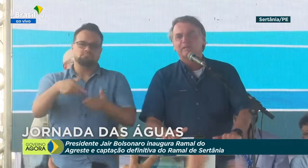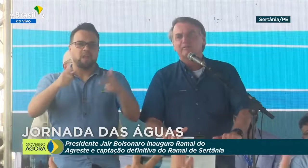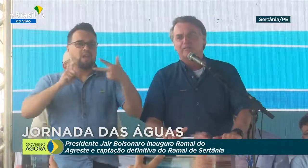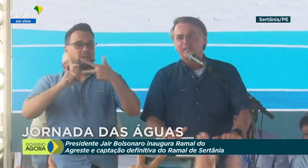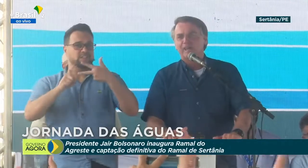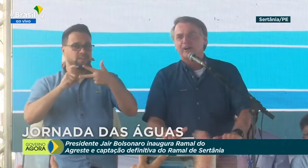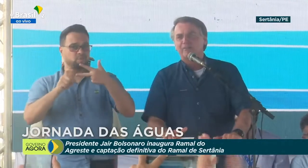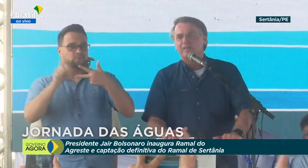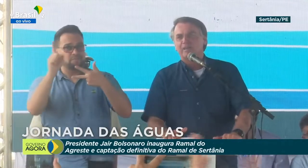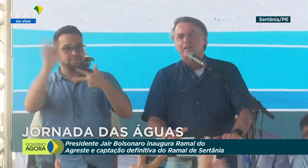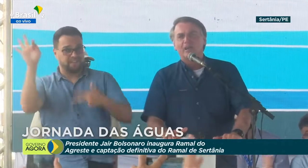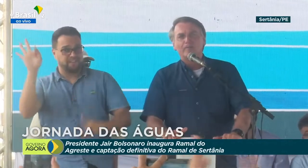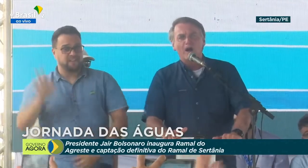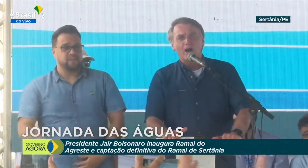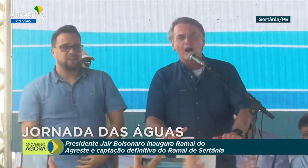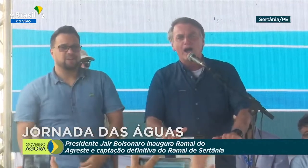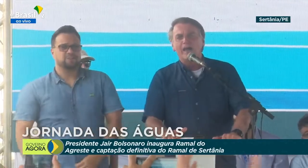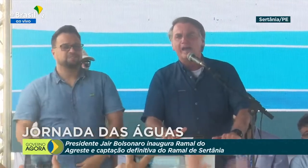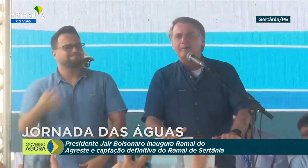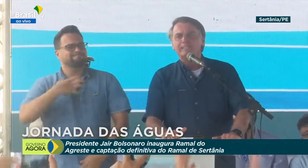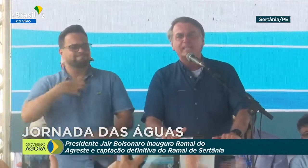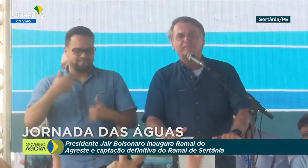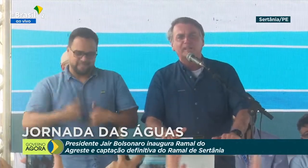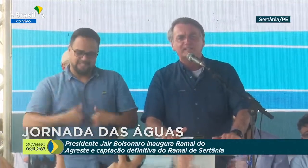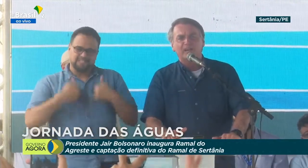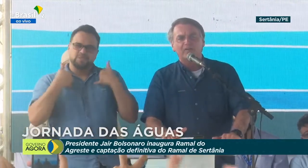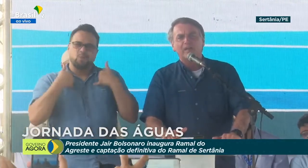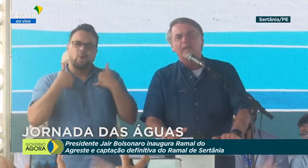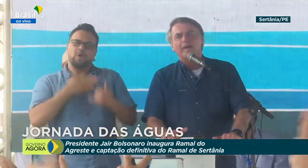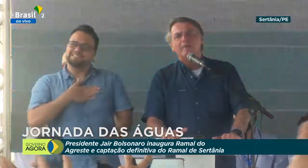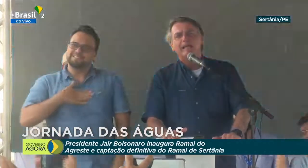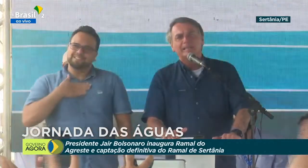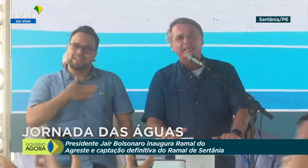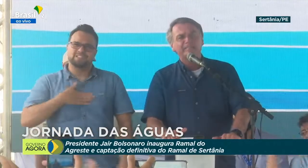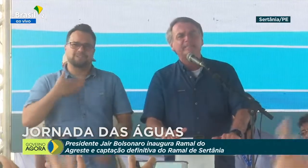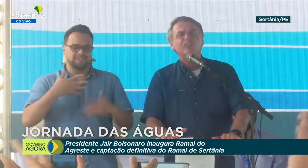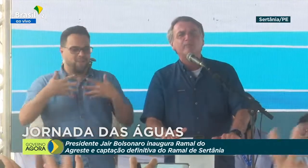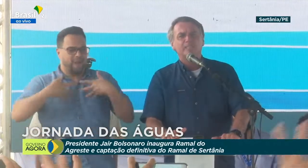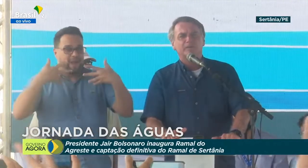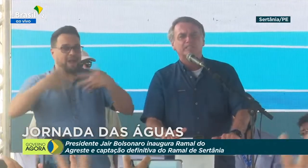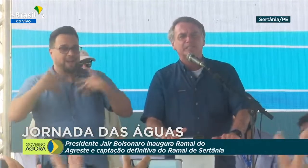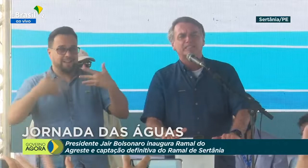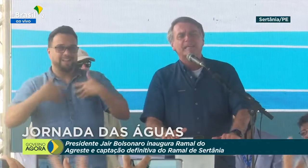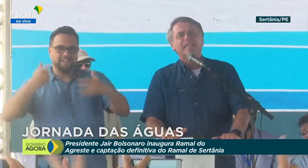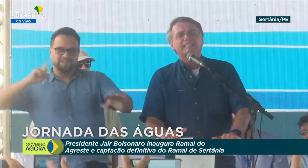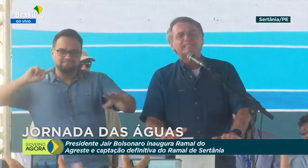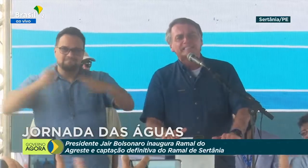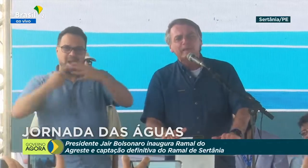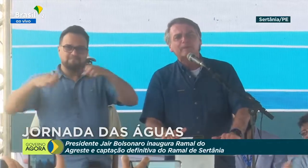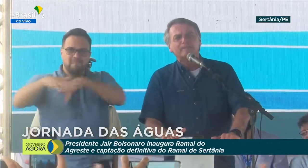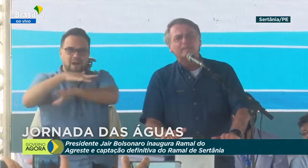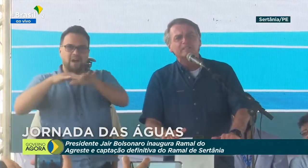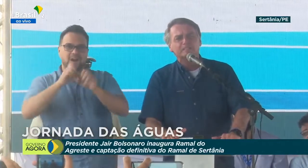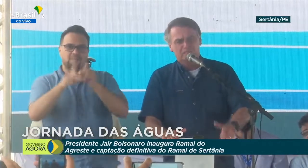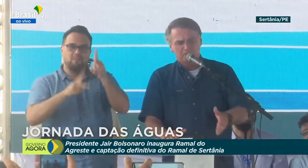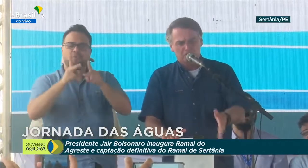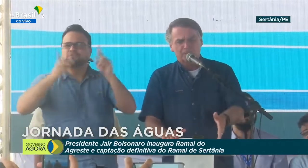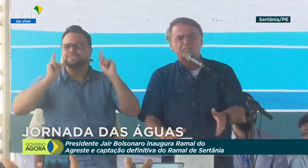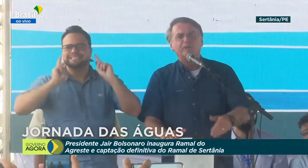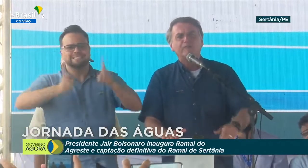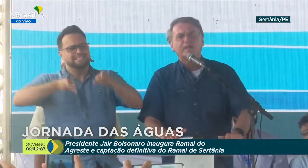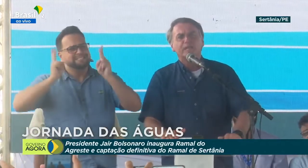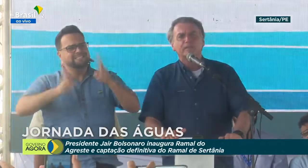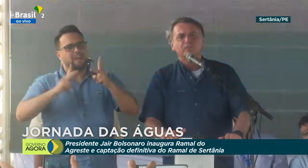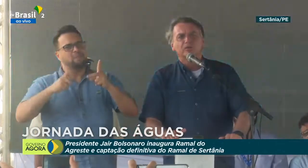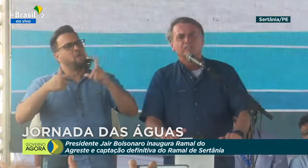Executivo Federal. É uma honra, é uma satisfação, é uma alegria estar no meio de vocês. Sempre fiz o